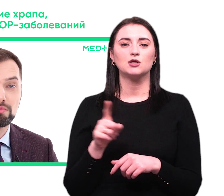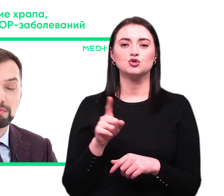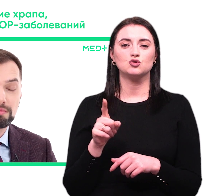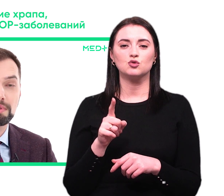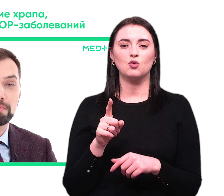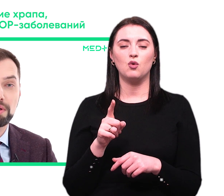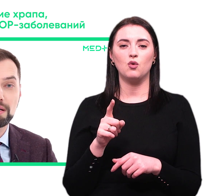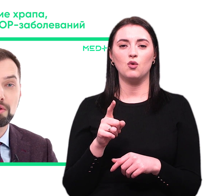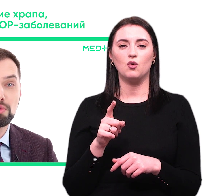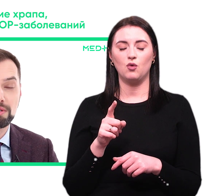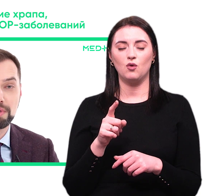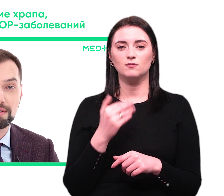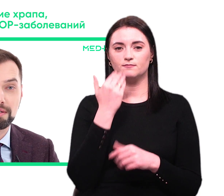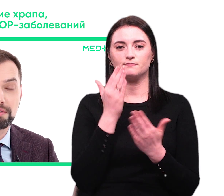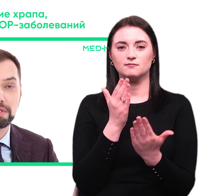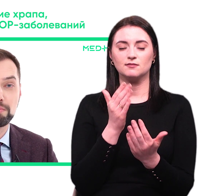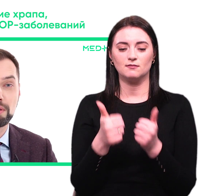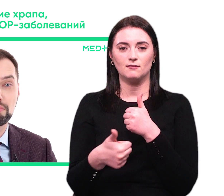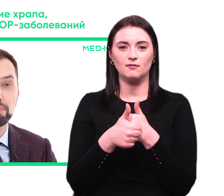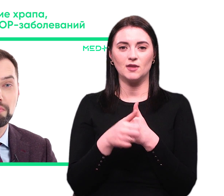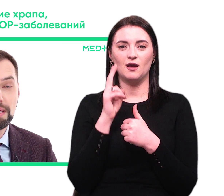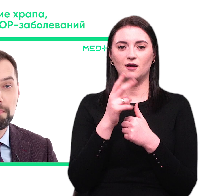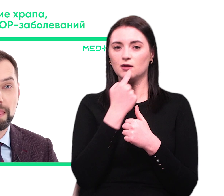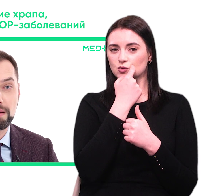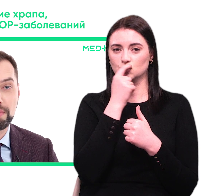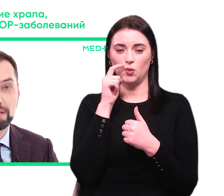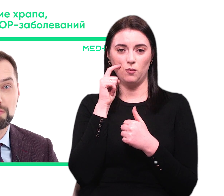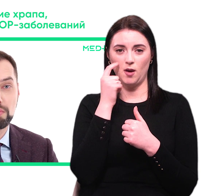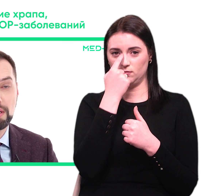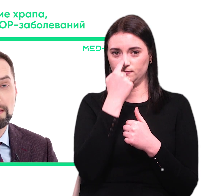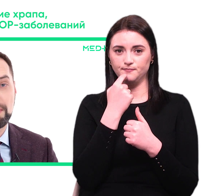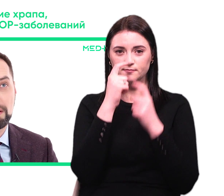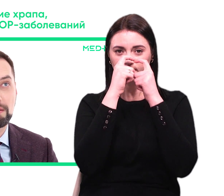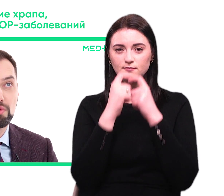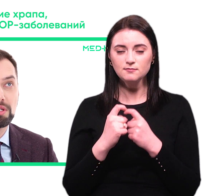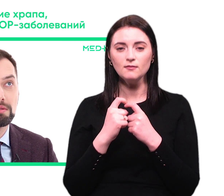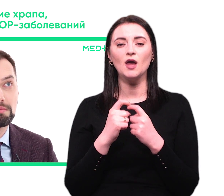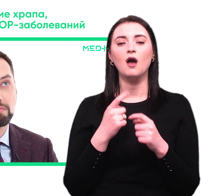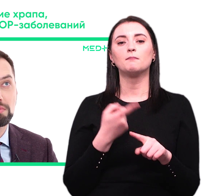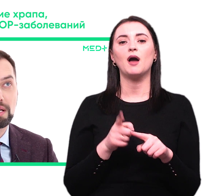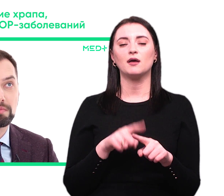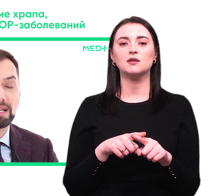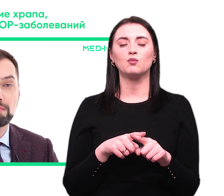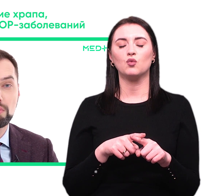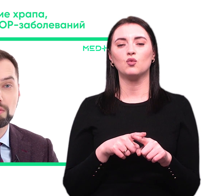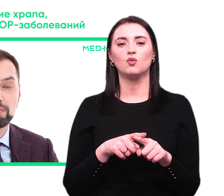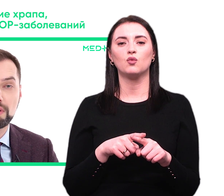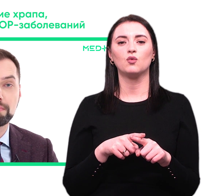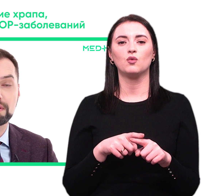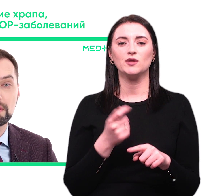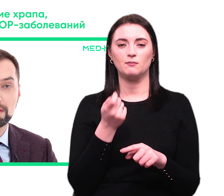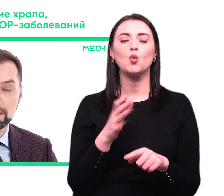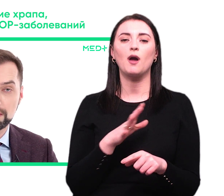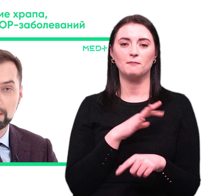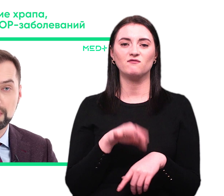пазухи располагаются очень близко к верхнему ряду зубов, поэтому очень, скажем так, немного, но